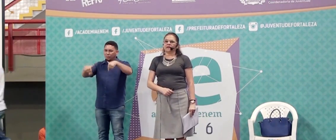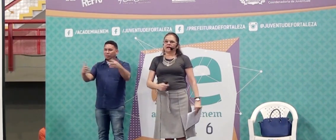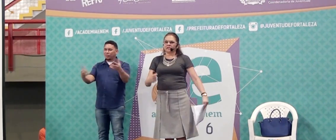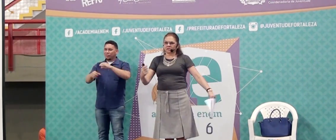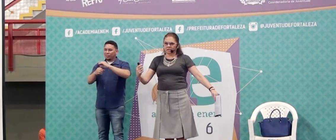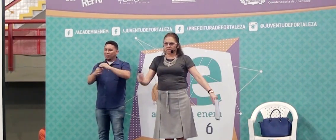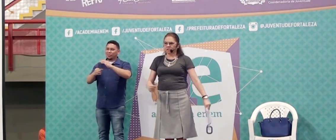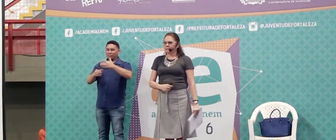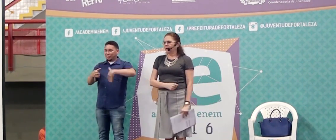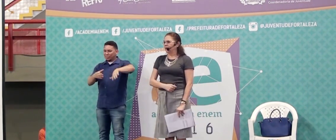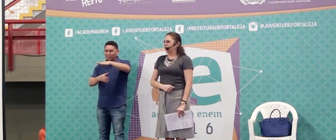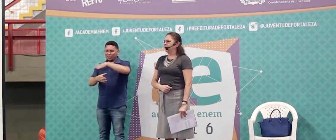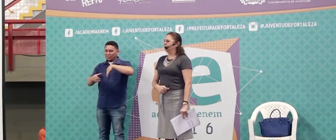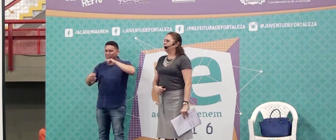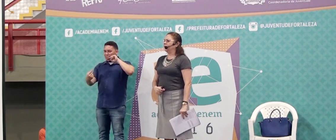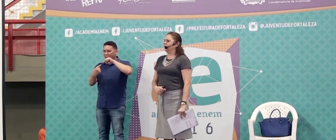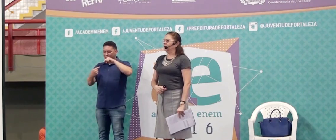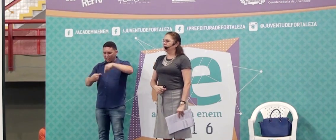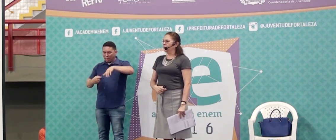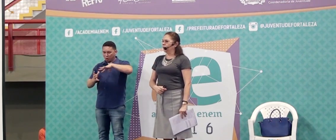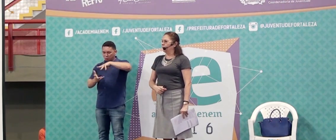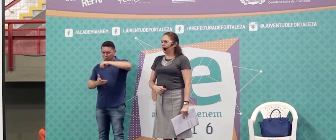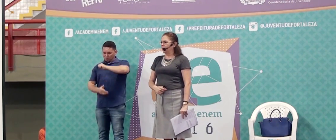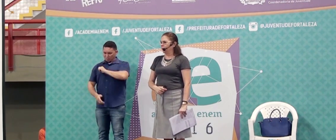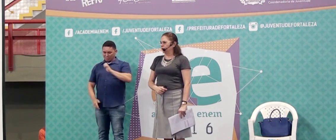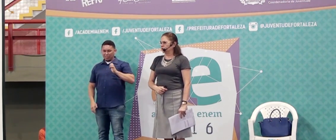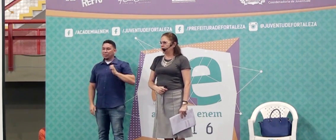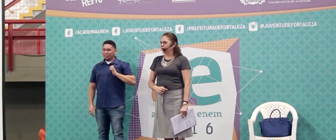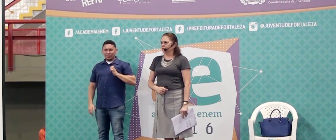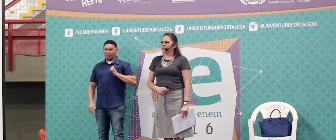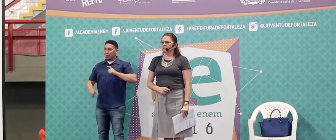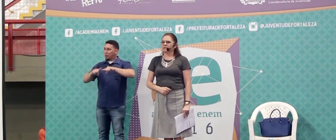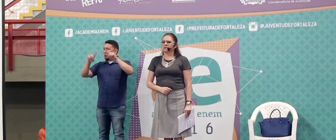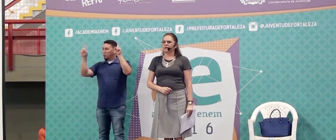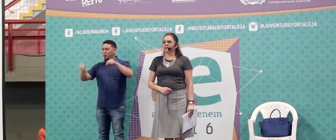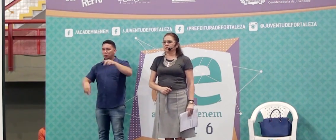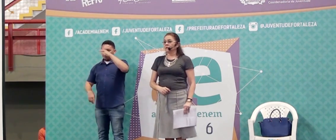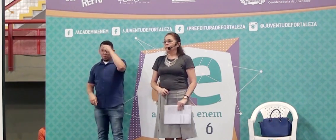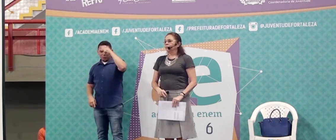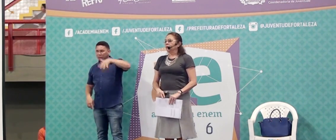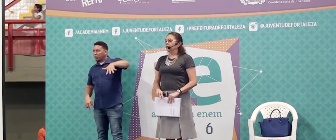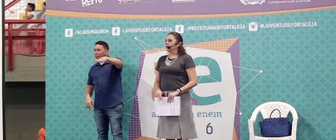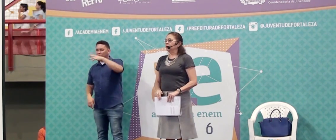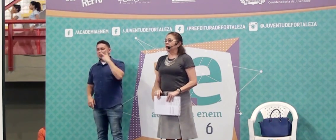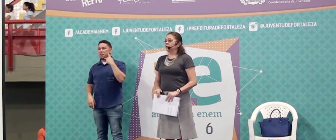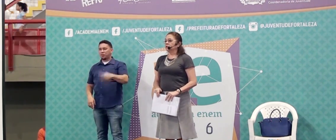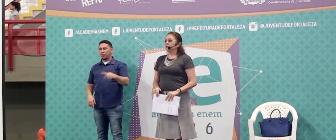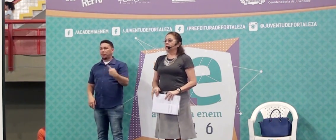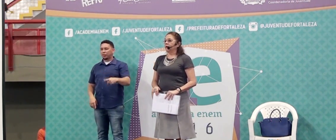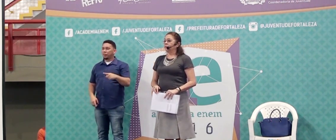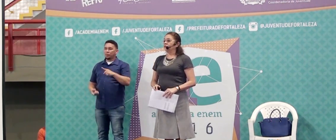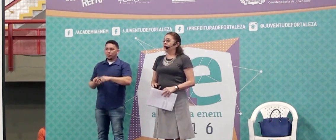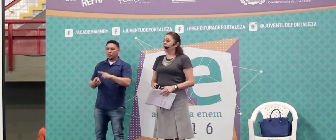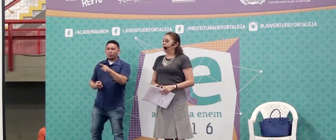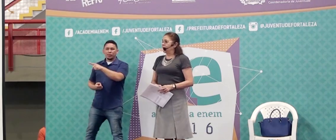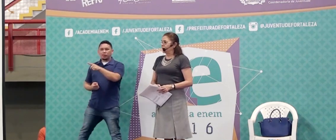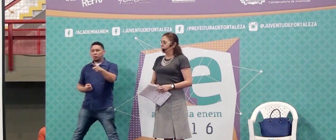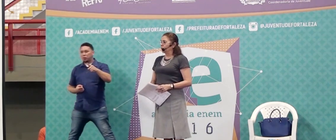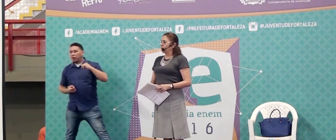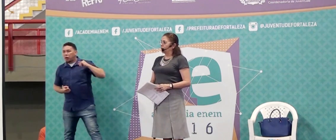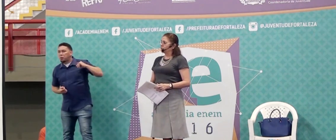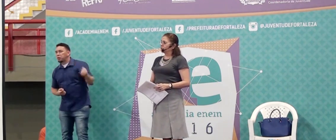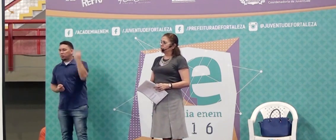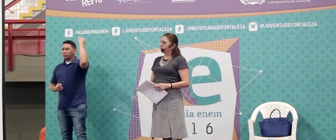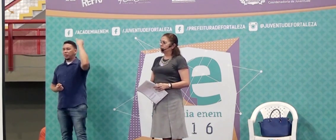essa viagem chamada Academia Enem, é um mega projeto da nossa cidade, e que a gente tem que